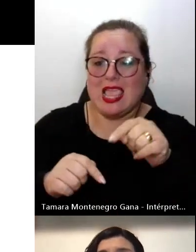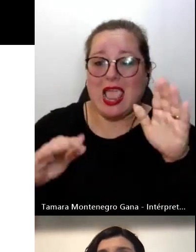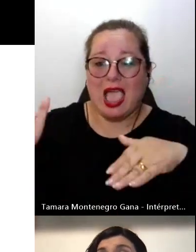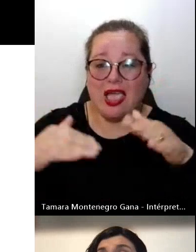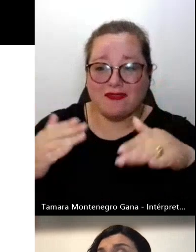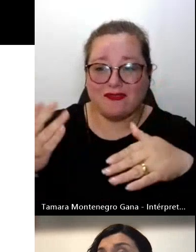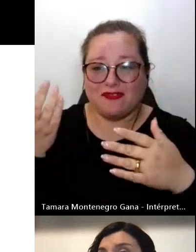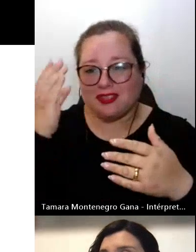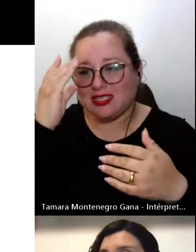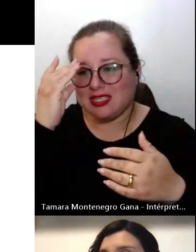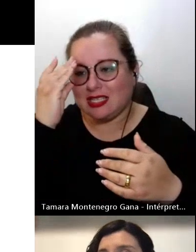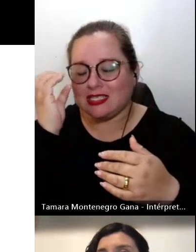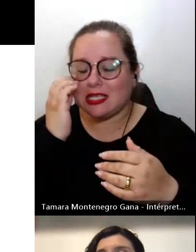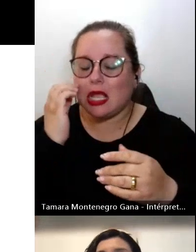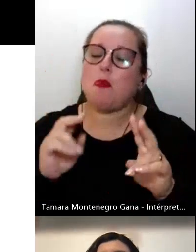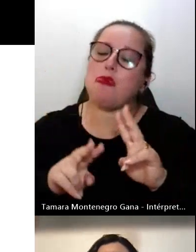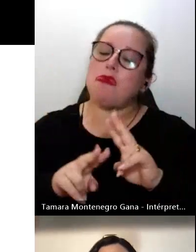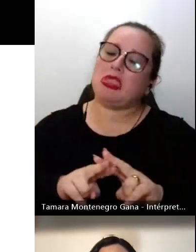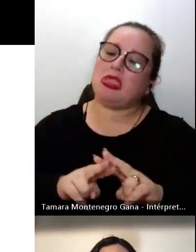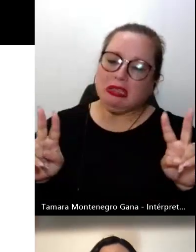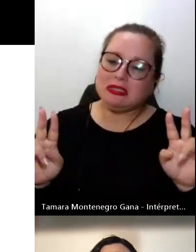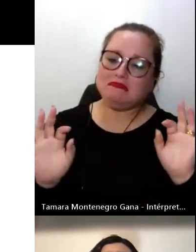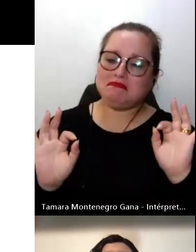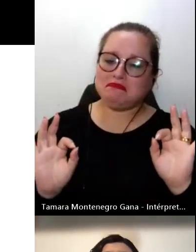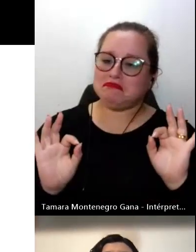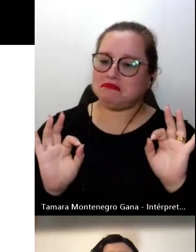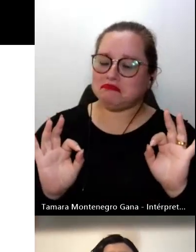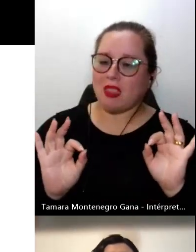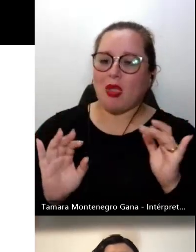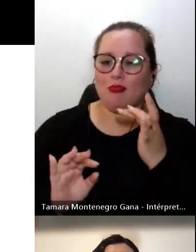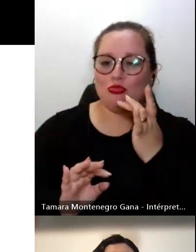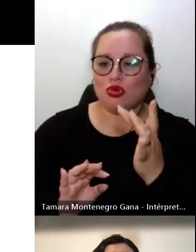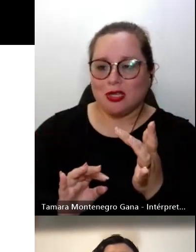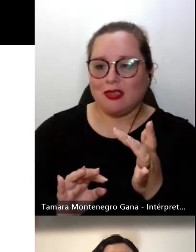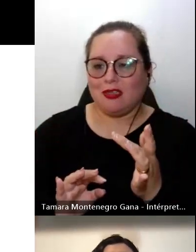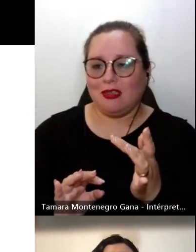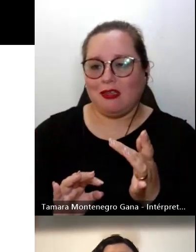más relajada, donde